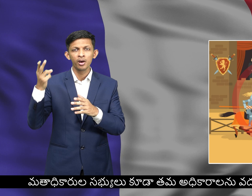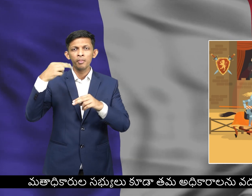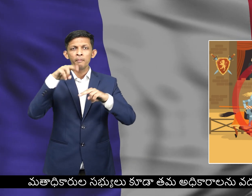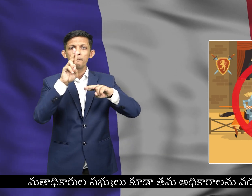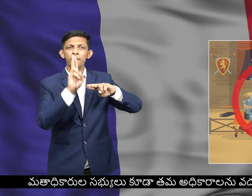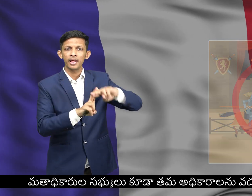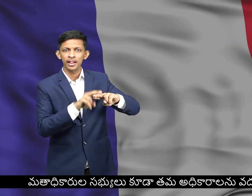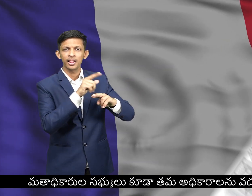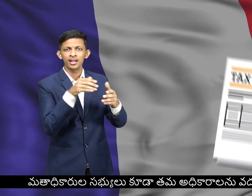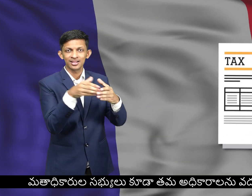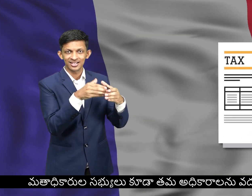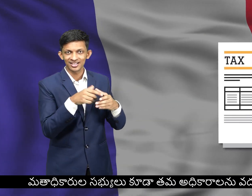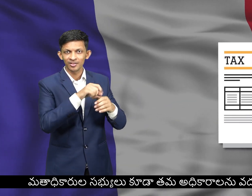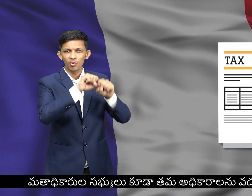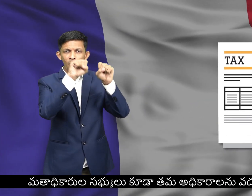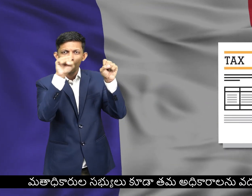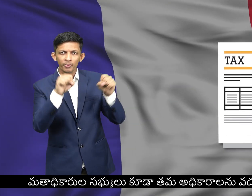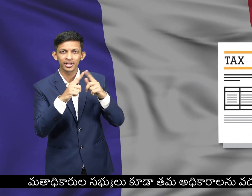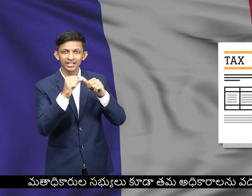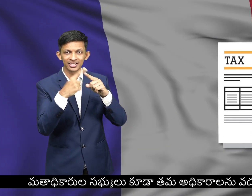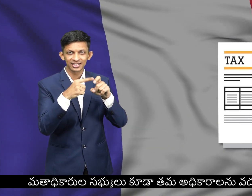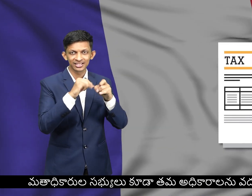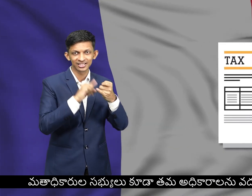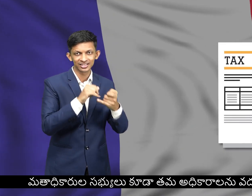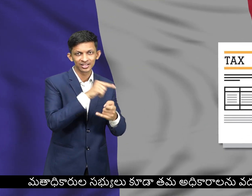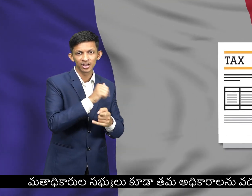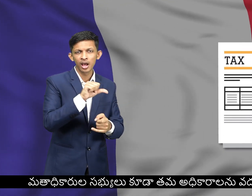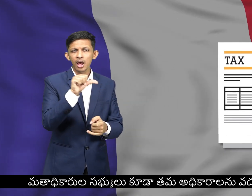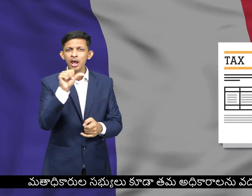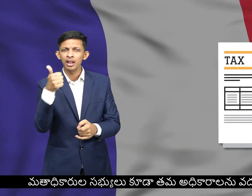మతాధికారులు సభ్యులు కూడా తమ అధికారాలను వదులుకోవాల్సి వచ్చింది.